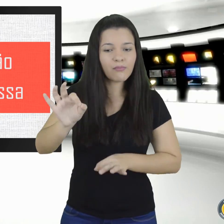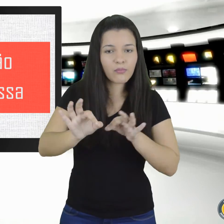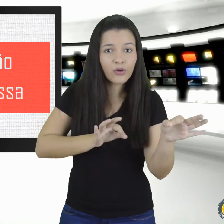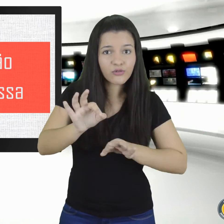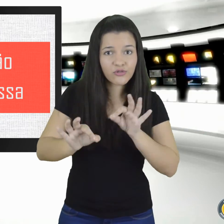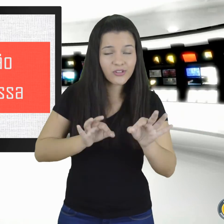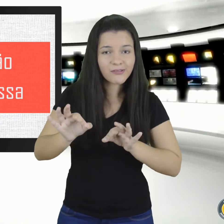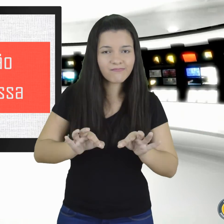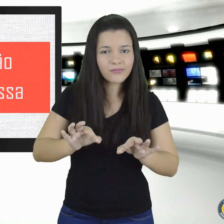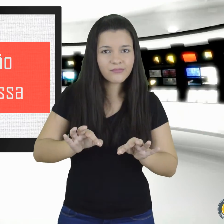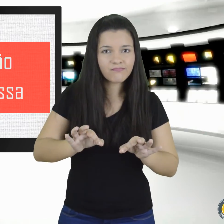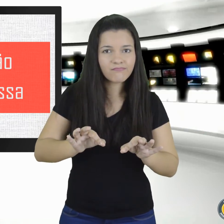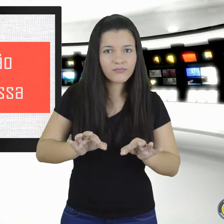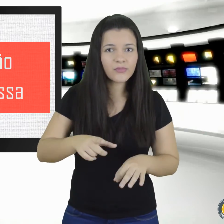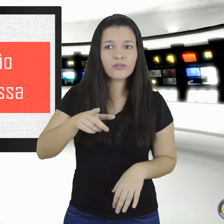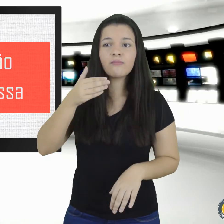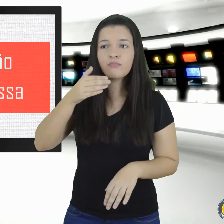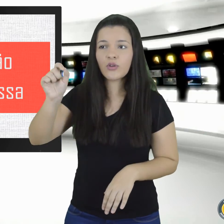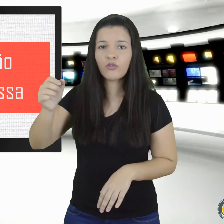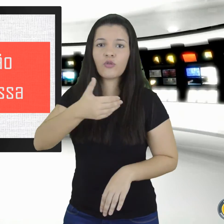públicos, institutos ou fundações.